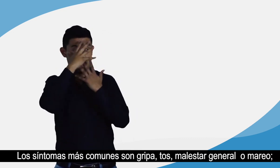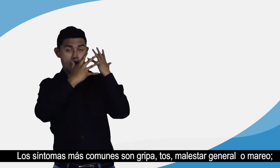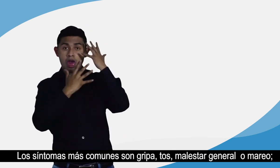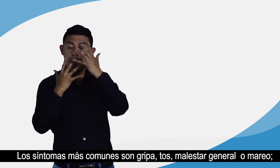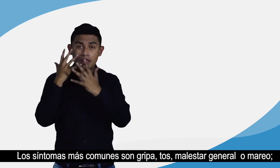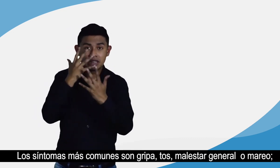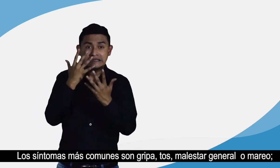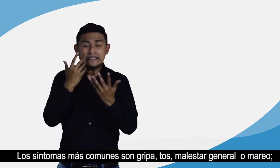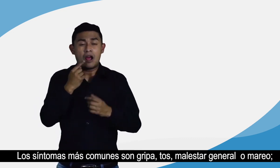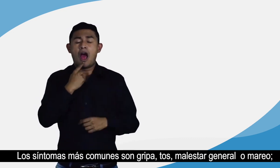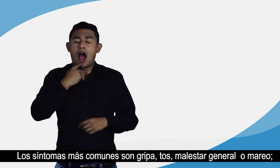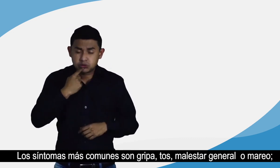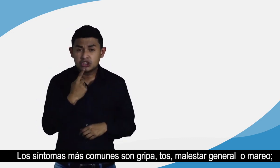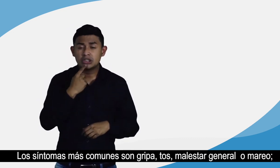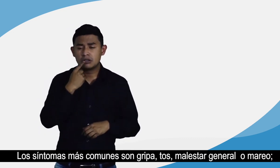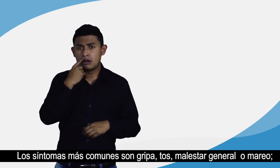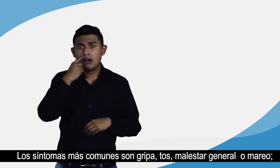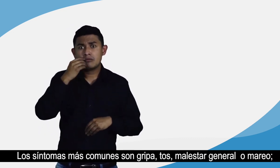malestar general o mareo,